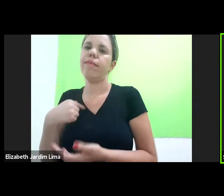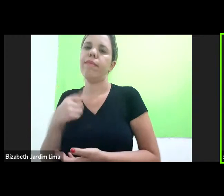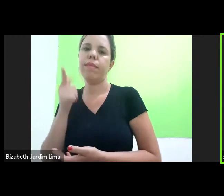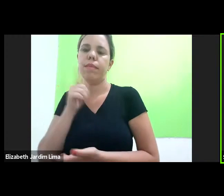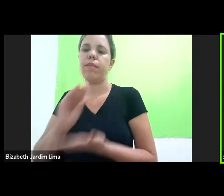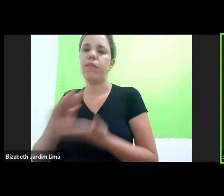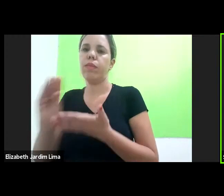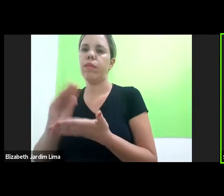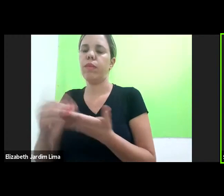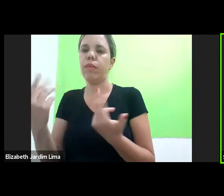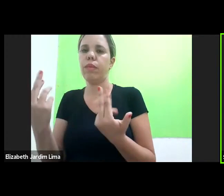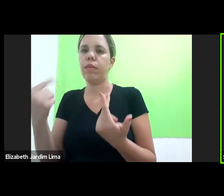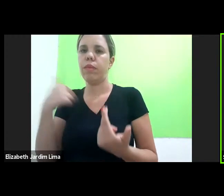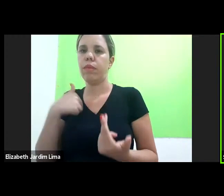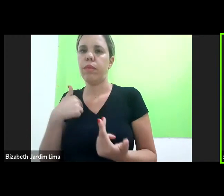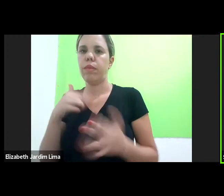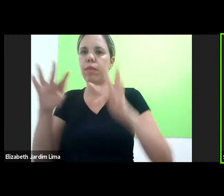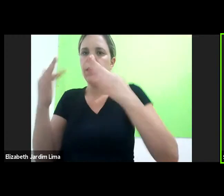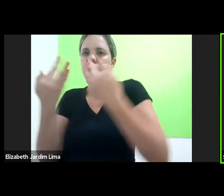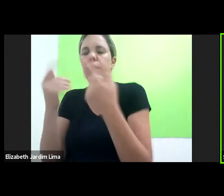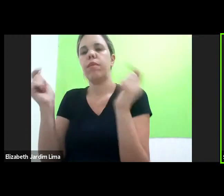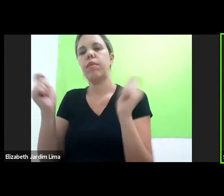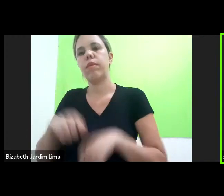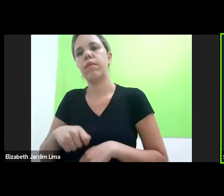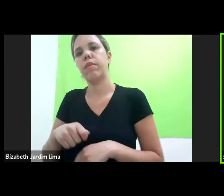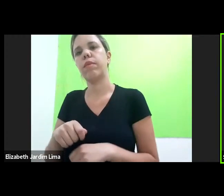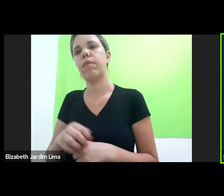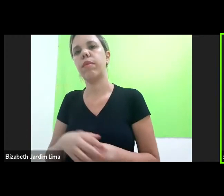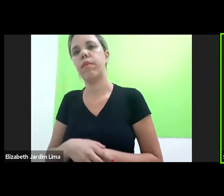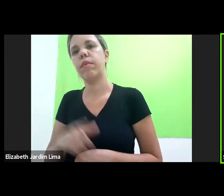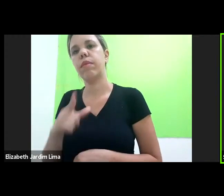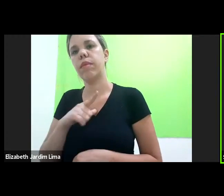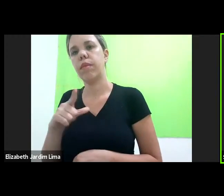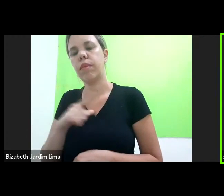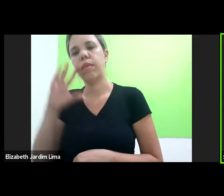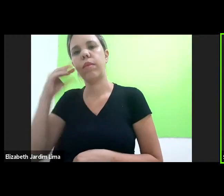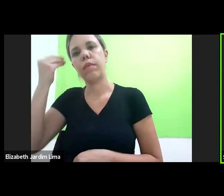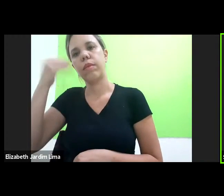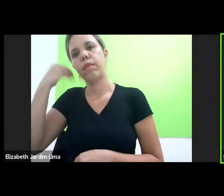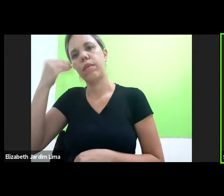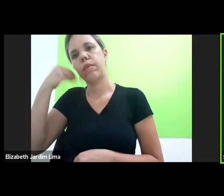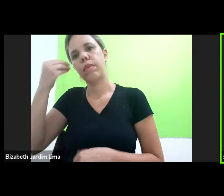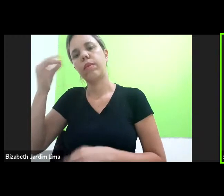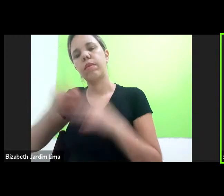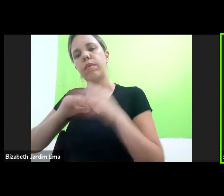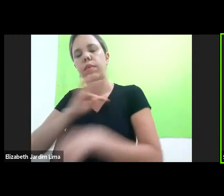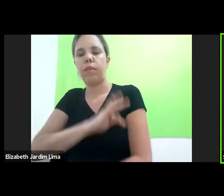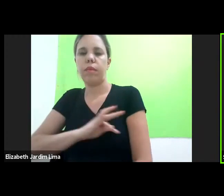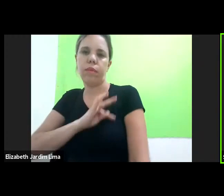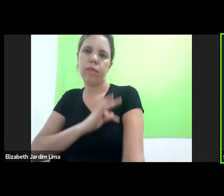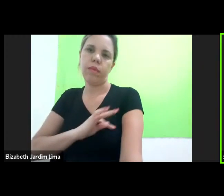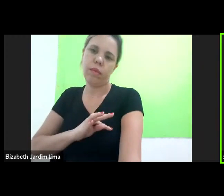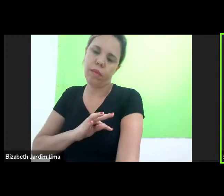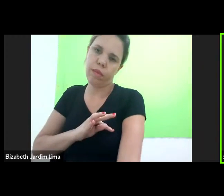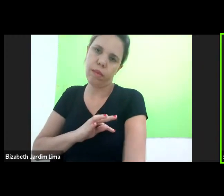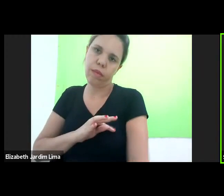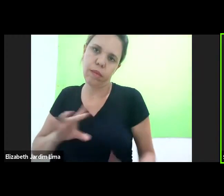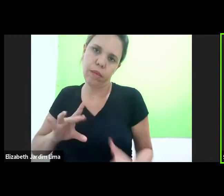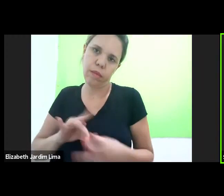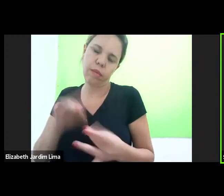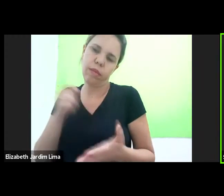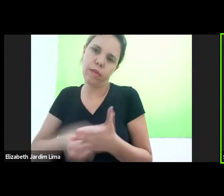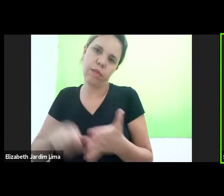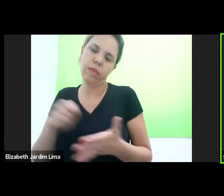como eu e meus parentes pudéssemos ter esse conhecimento jurídico, técnico, para aliar as nossas lutas.